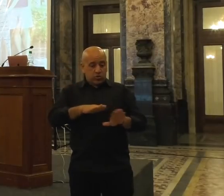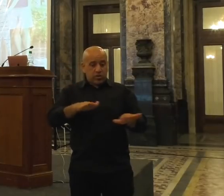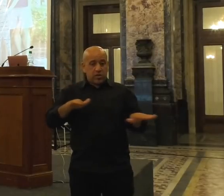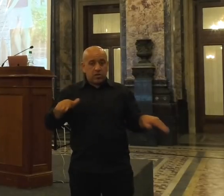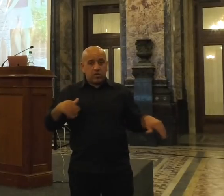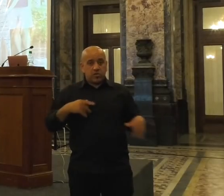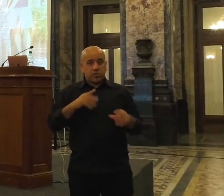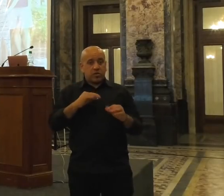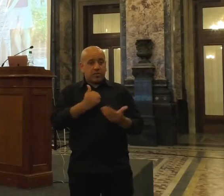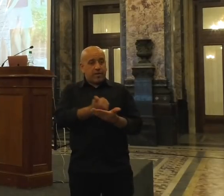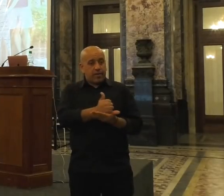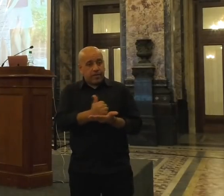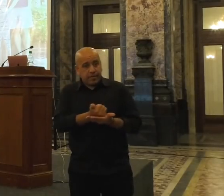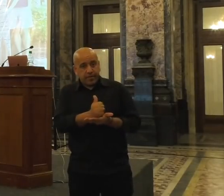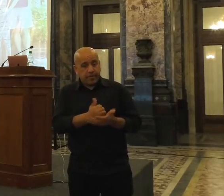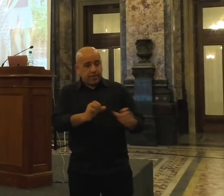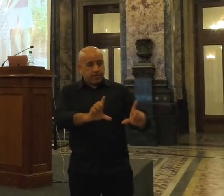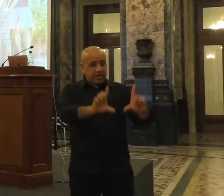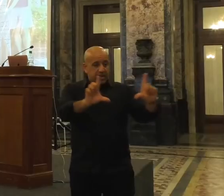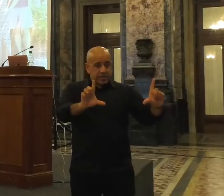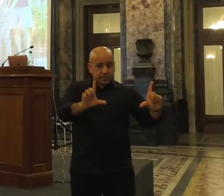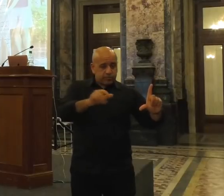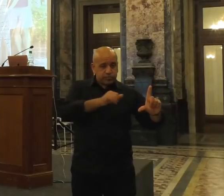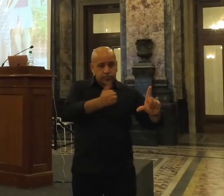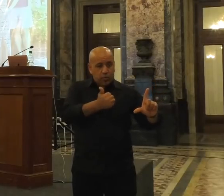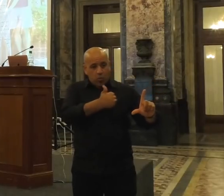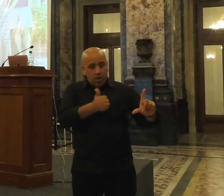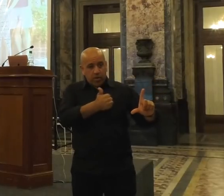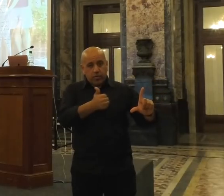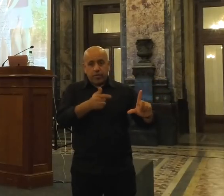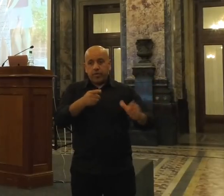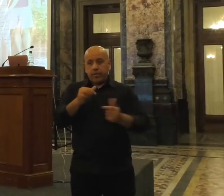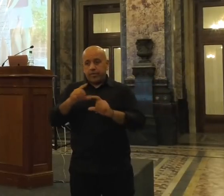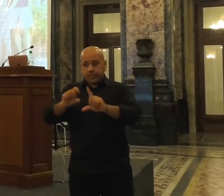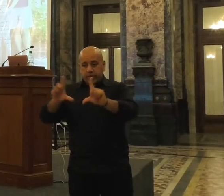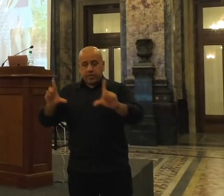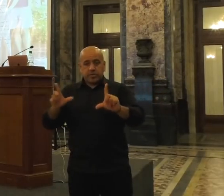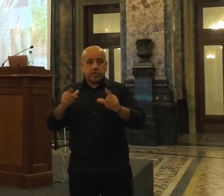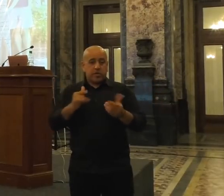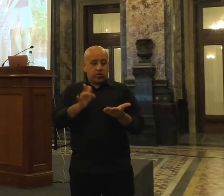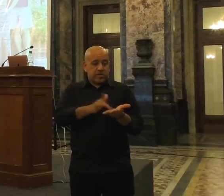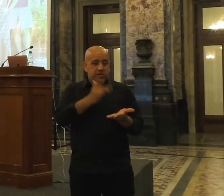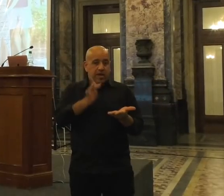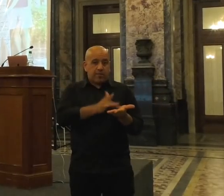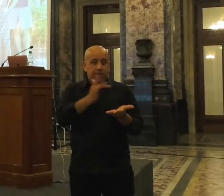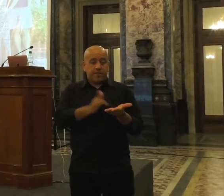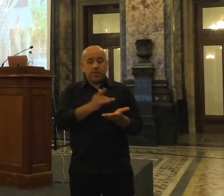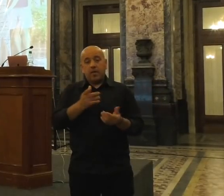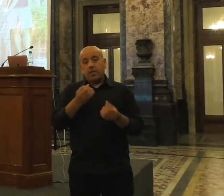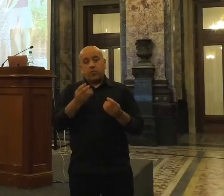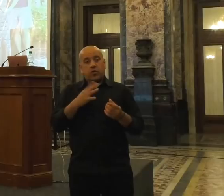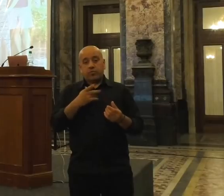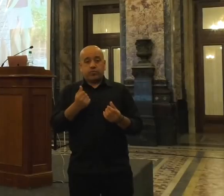el PlayStation y con las tabletas. Y es simplemente, porque pasamos mucho tiempo